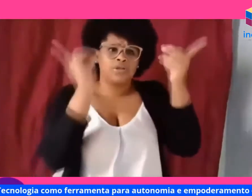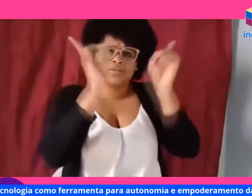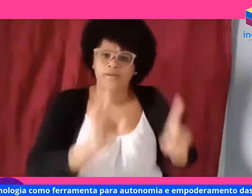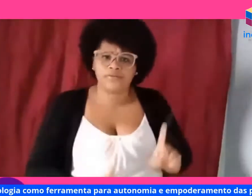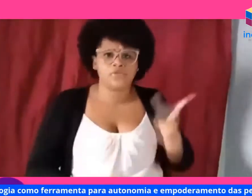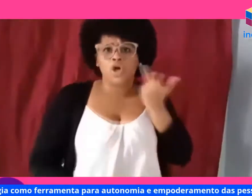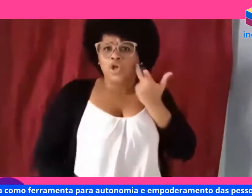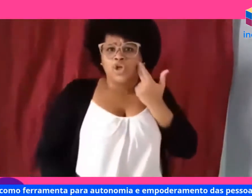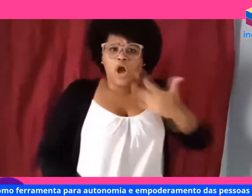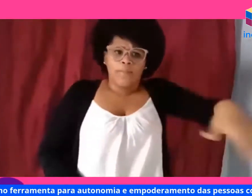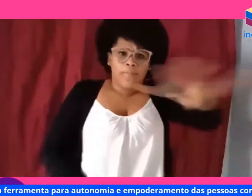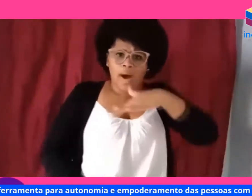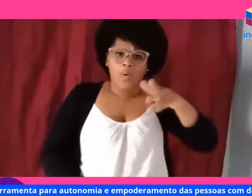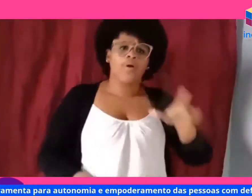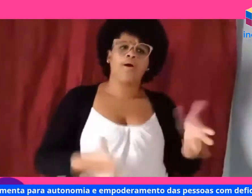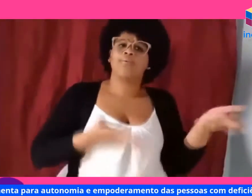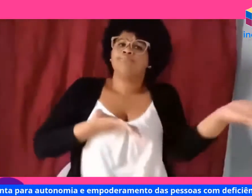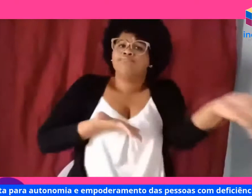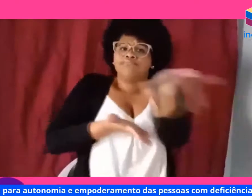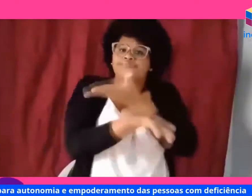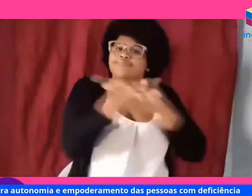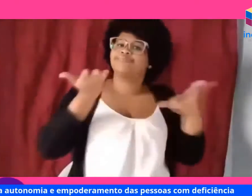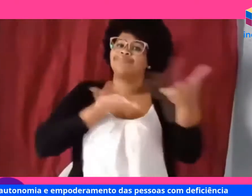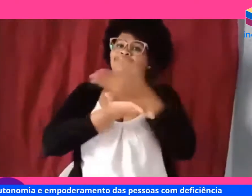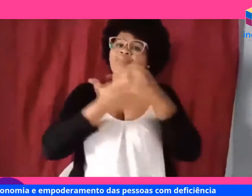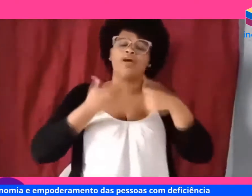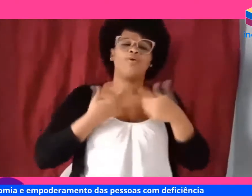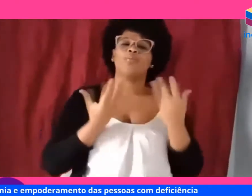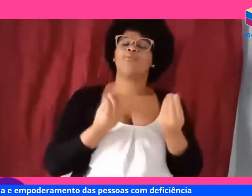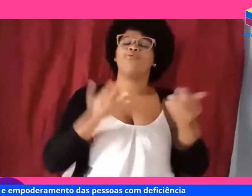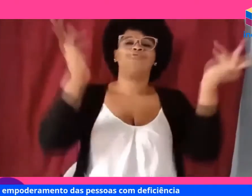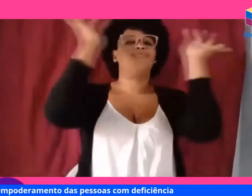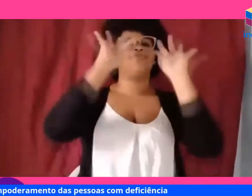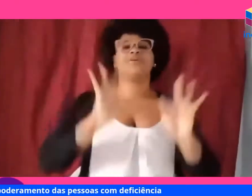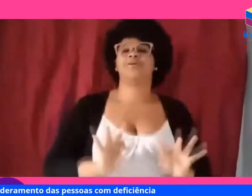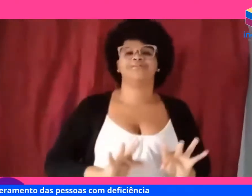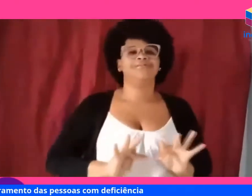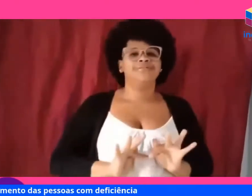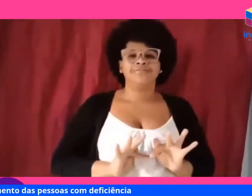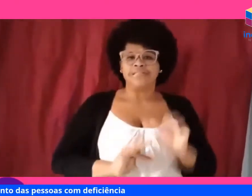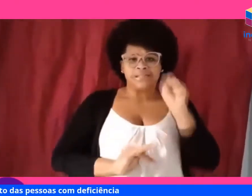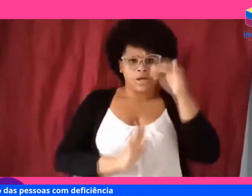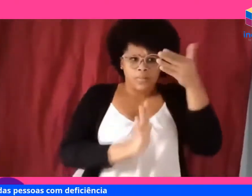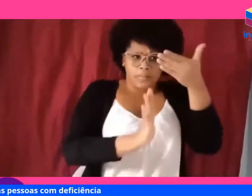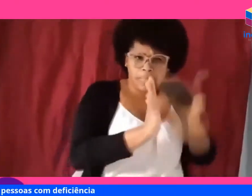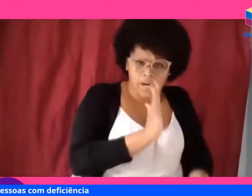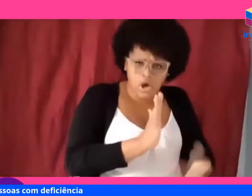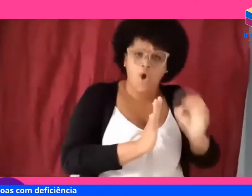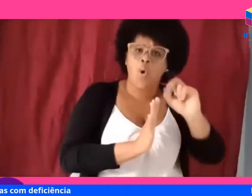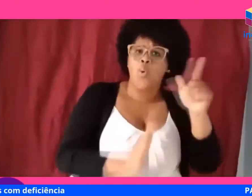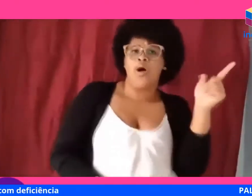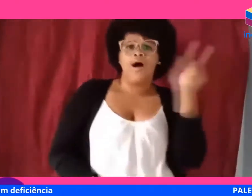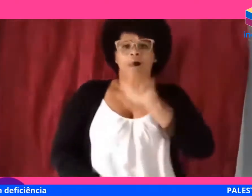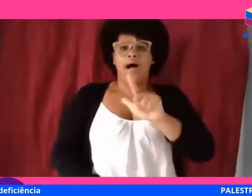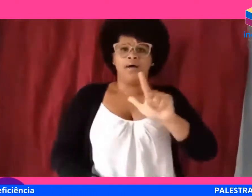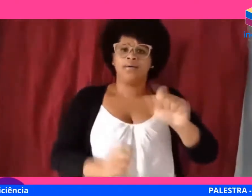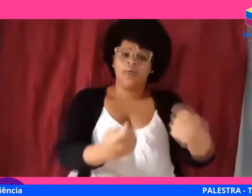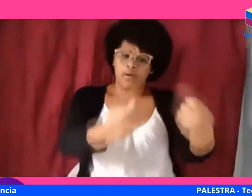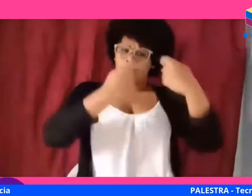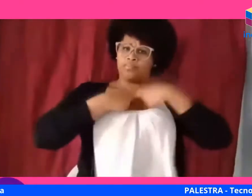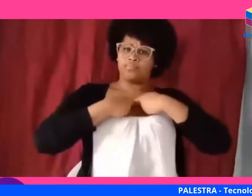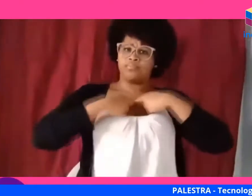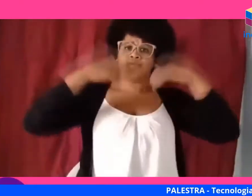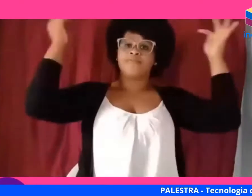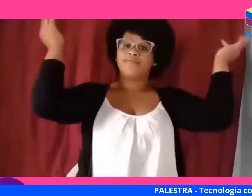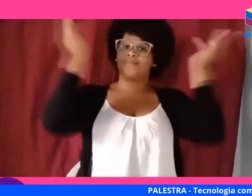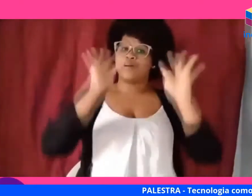deficiências conseguem também. E é tudo normal, o que importa mesmo é ter a interação, é ter aquele momento de felicidade